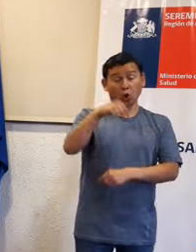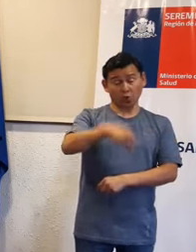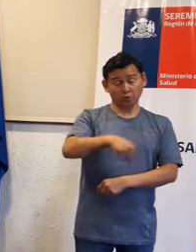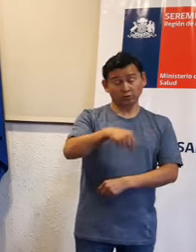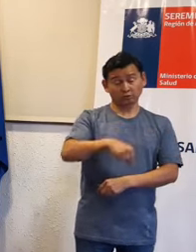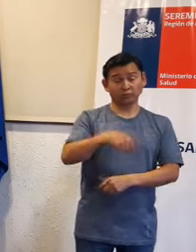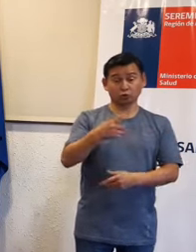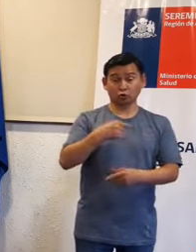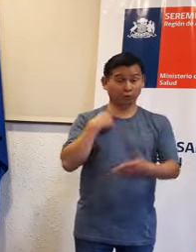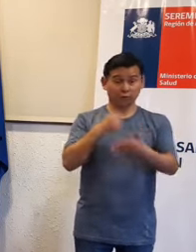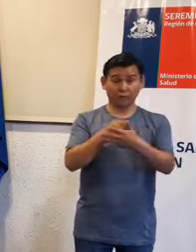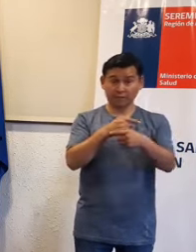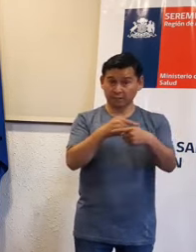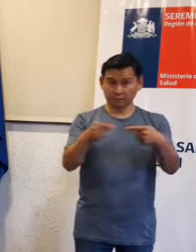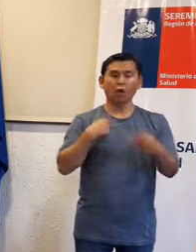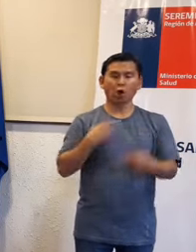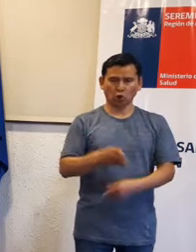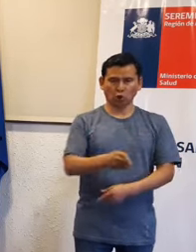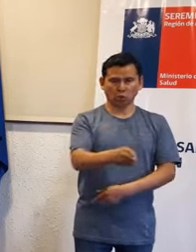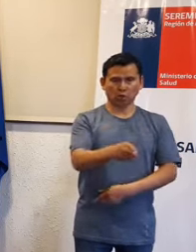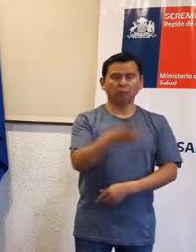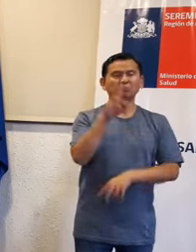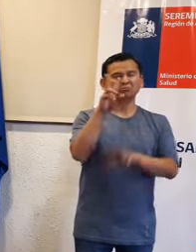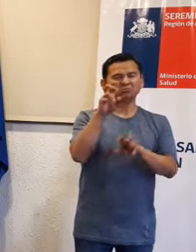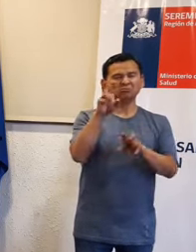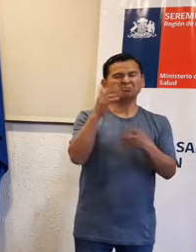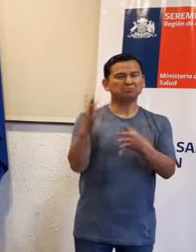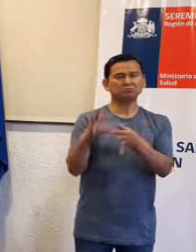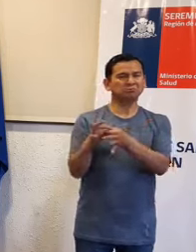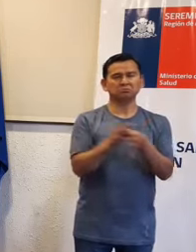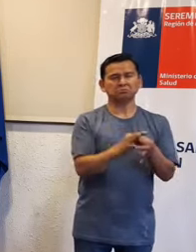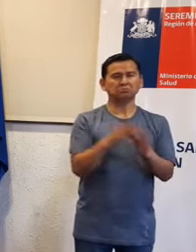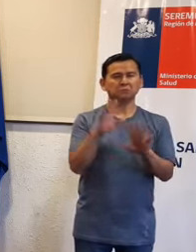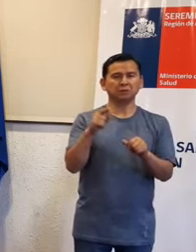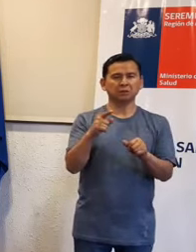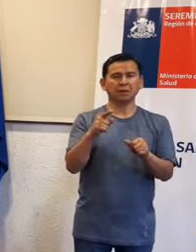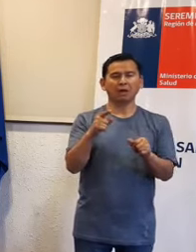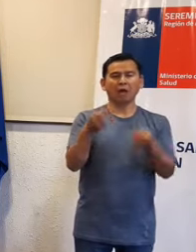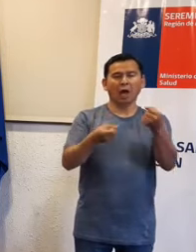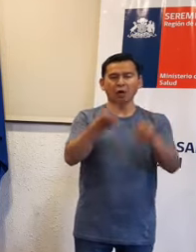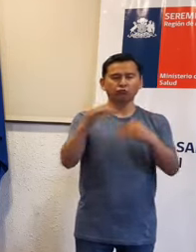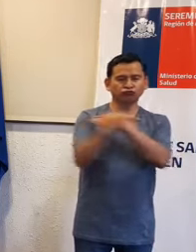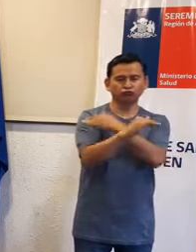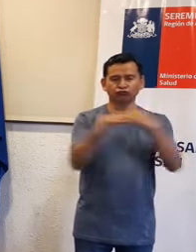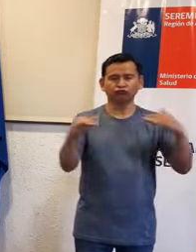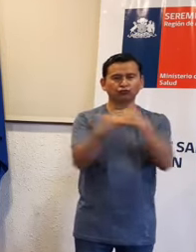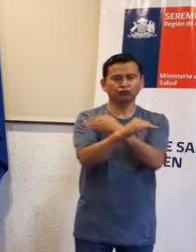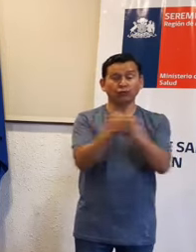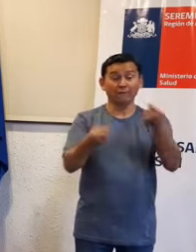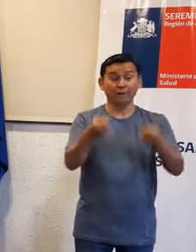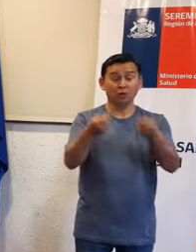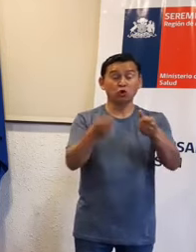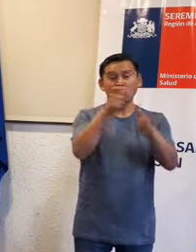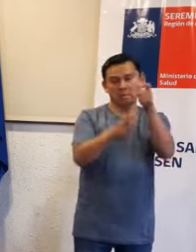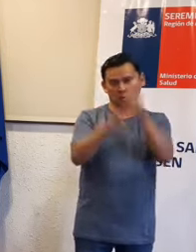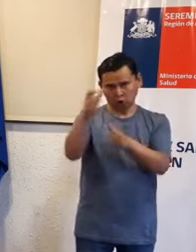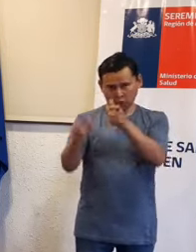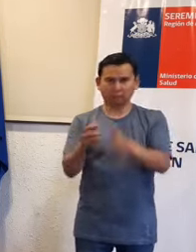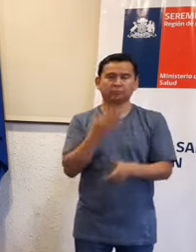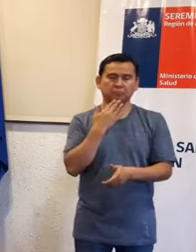día y durante todo el fin de semana continúan que tienen que ver precisamente con todo lo que es el desplazamiento terrestre por parte de vehículos y personas